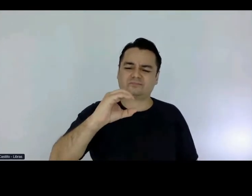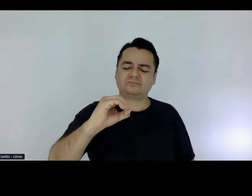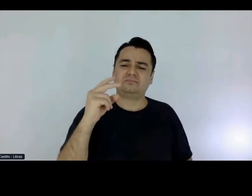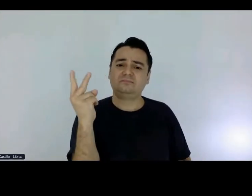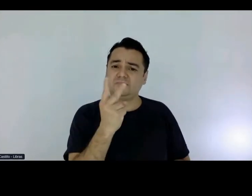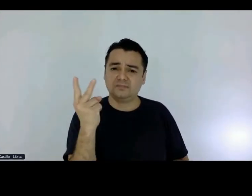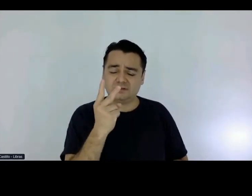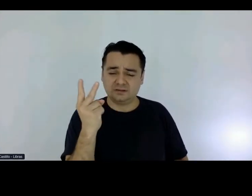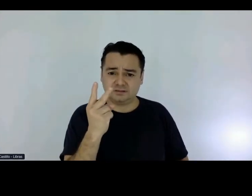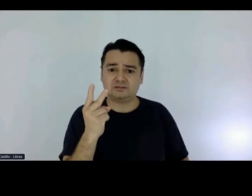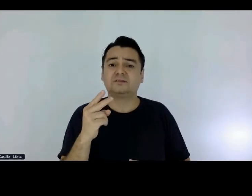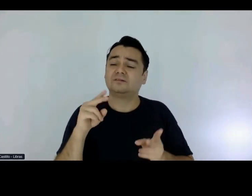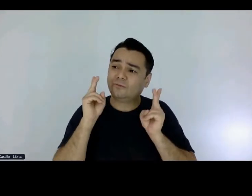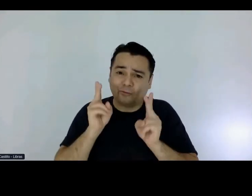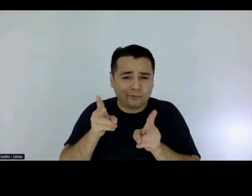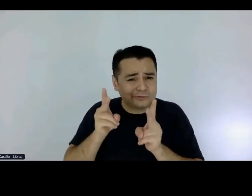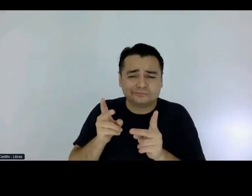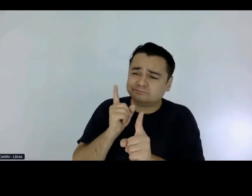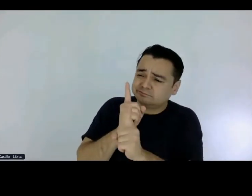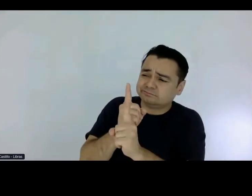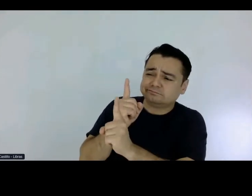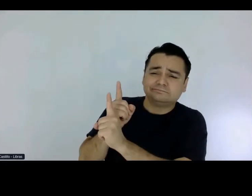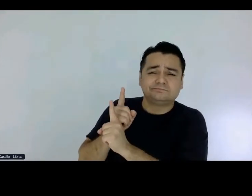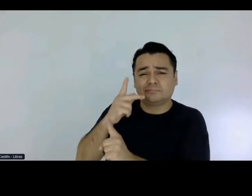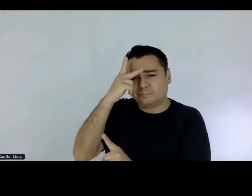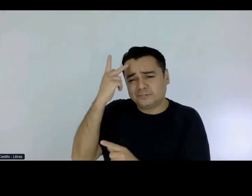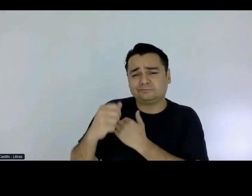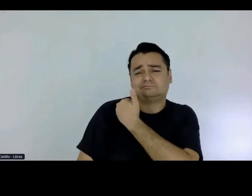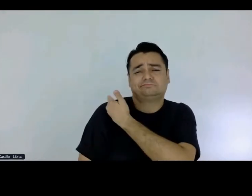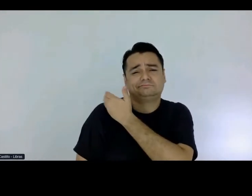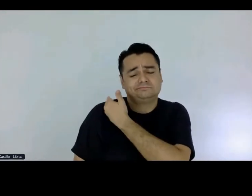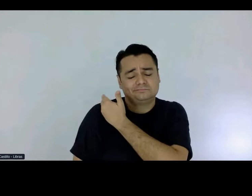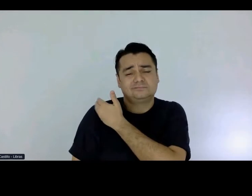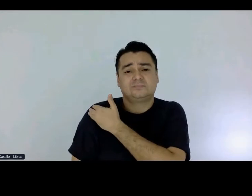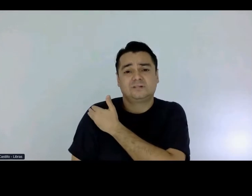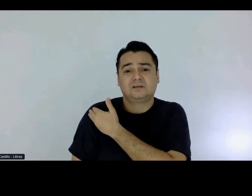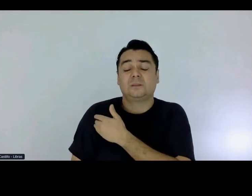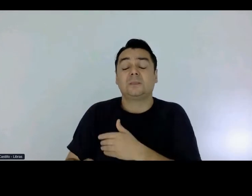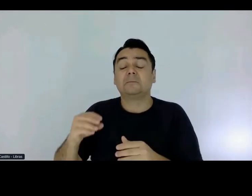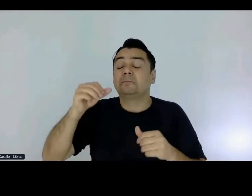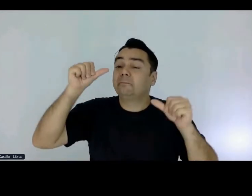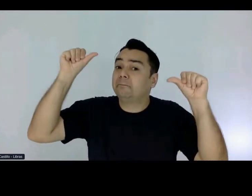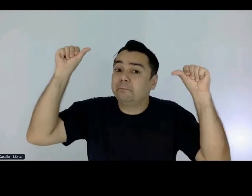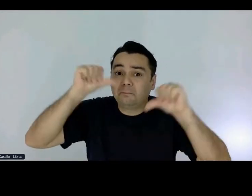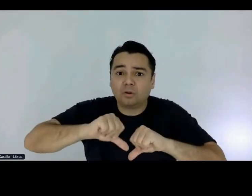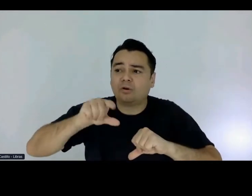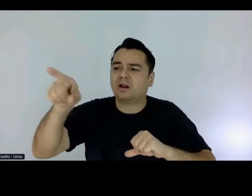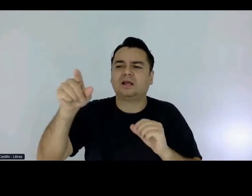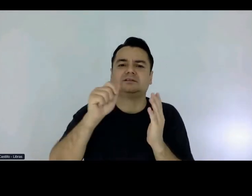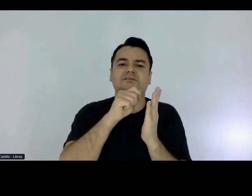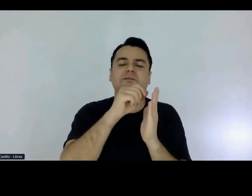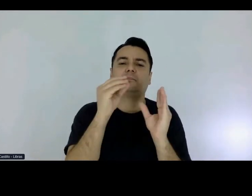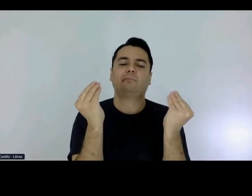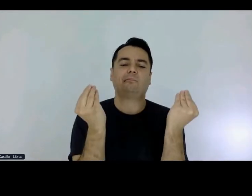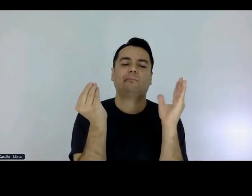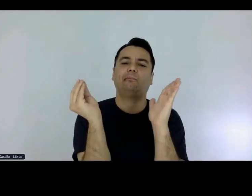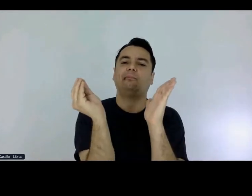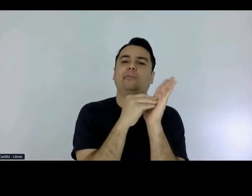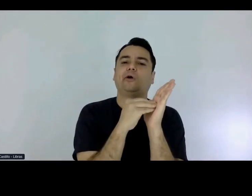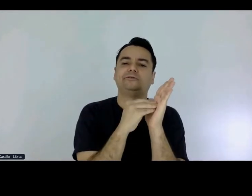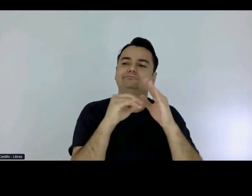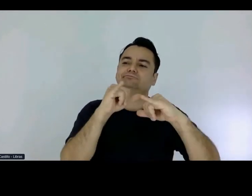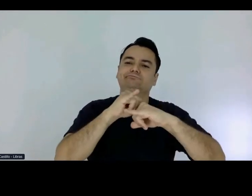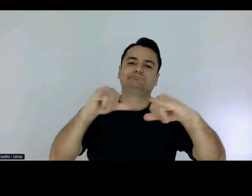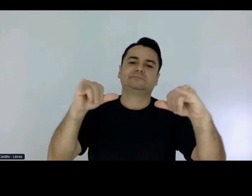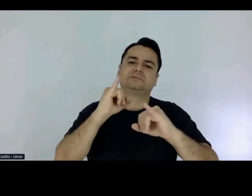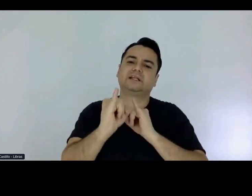ainda encontra isso, e as pessoas, pior, elas deixam escrito para que ninguém mais esqueça delas,